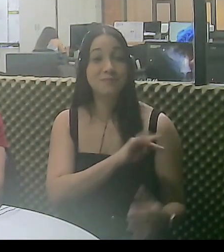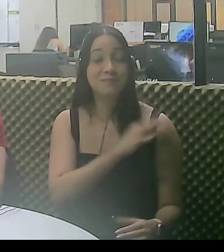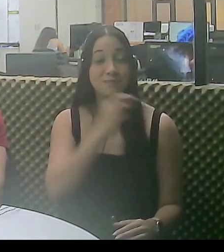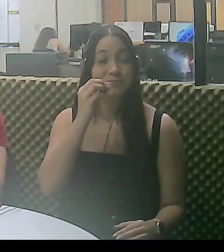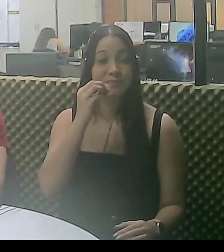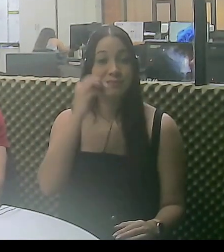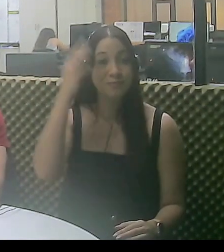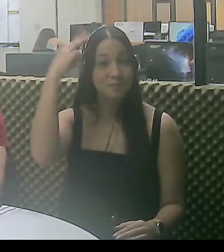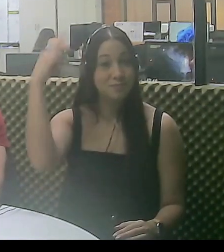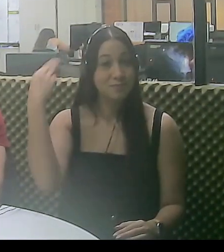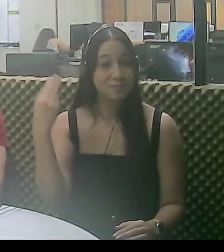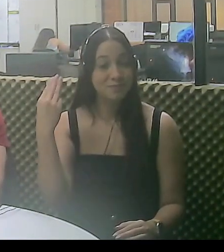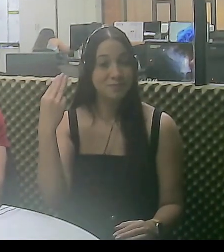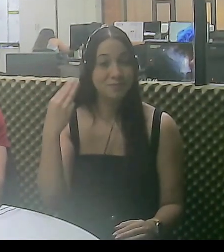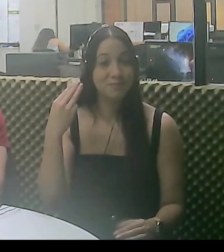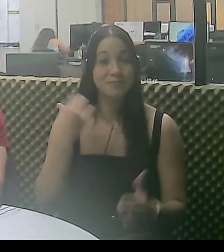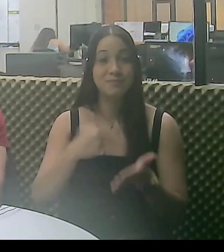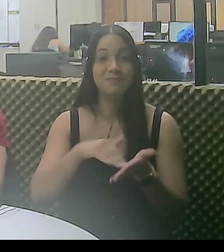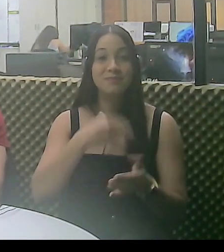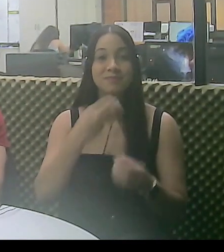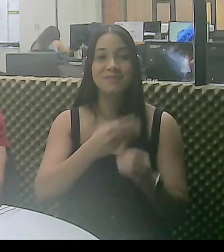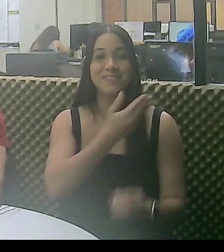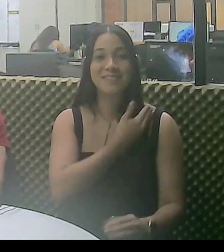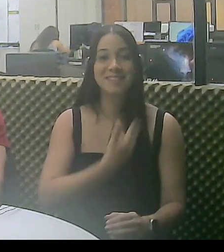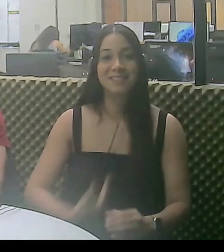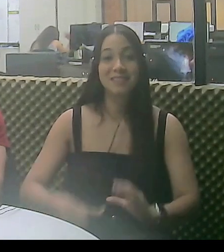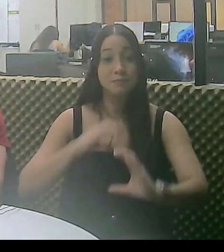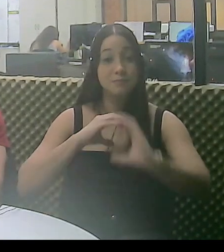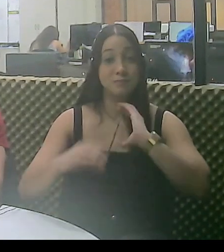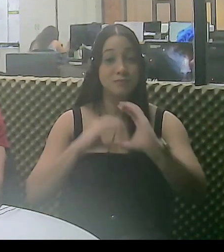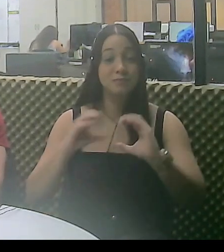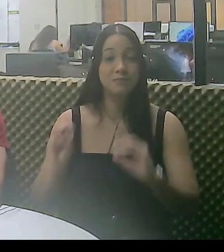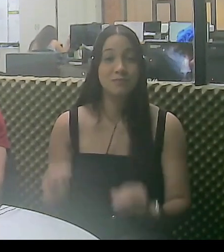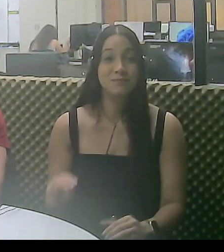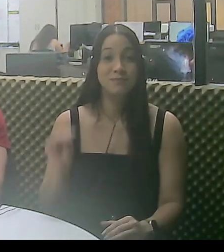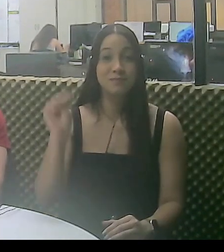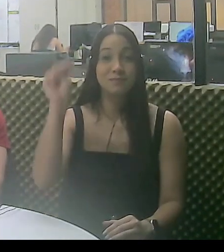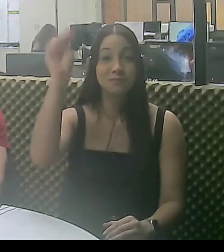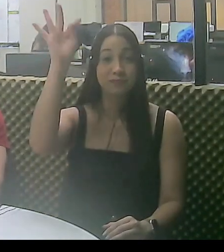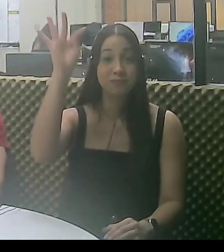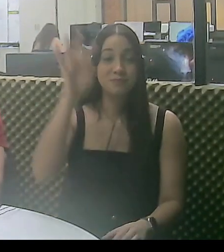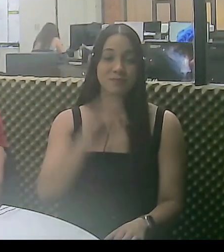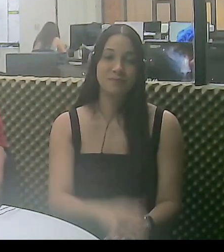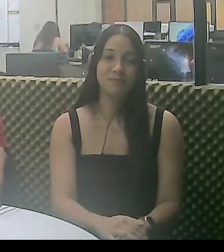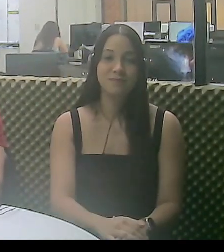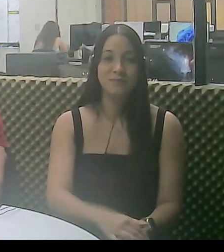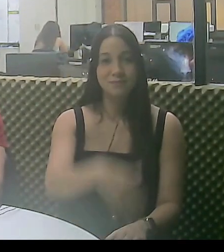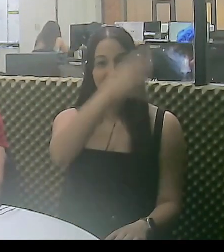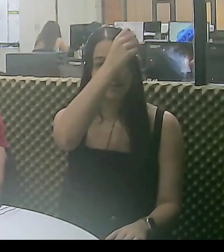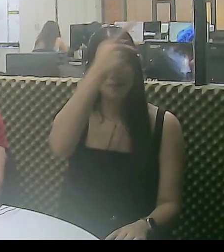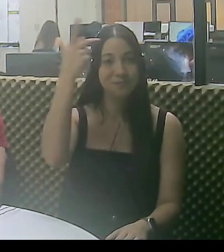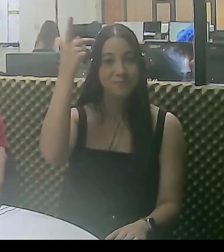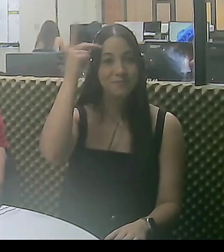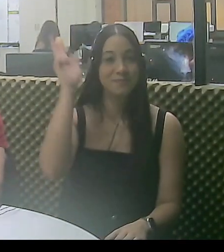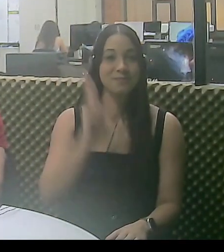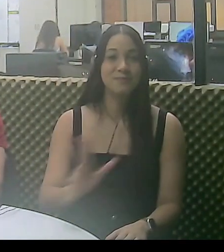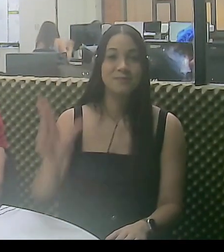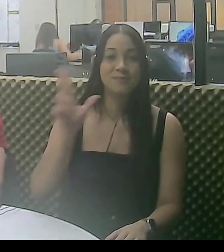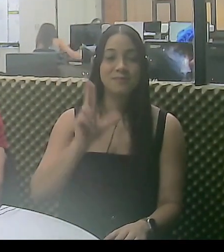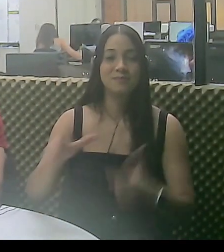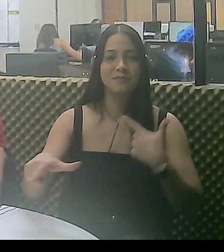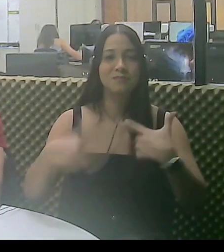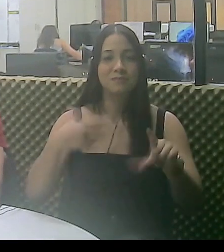Aires. Tradução em Libras, Amanda Valentim. Responsável técnico, Matheus Queiroz. Secretário Municipal de Governo e